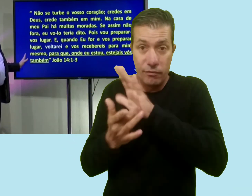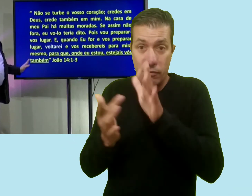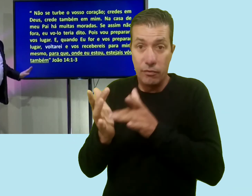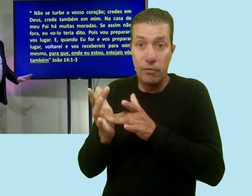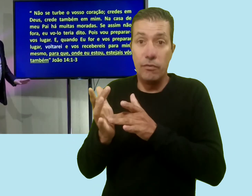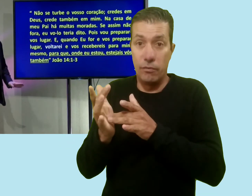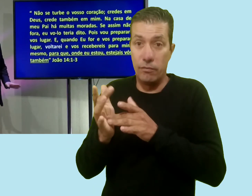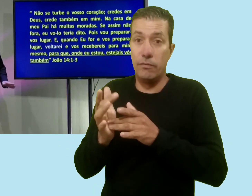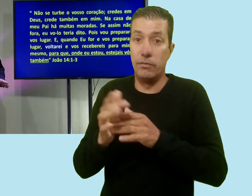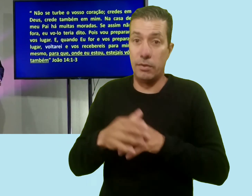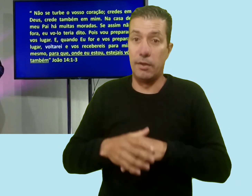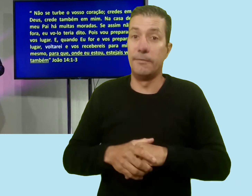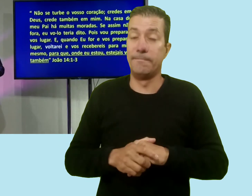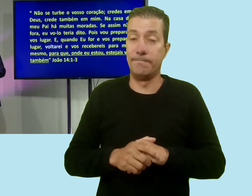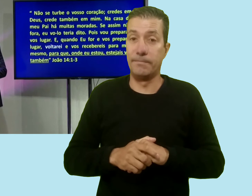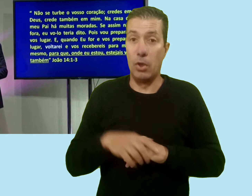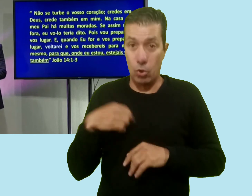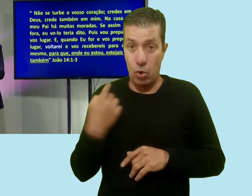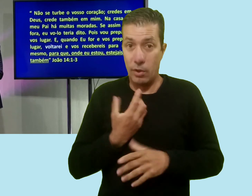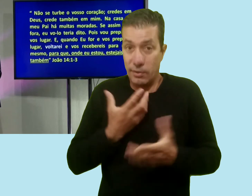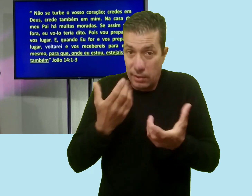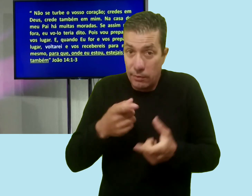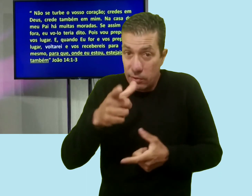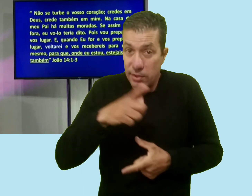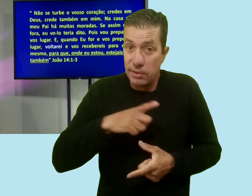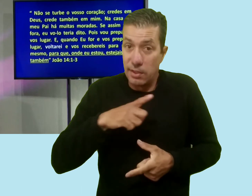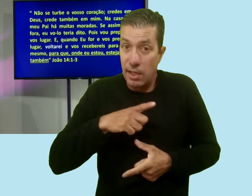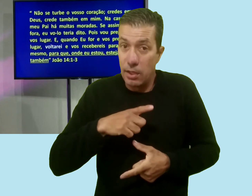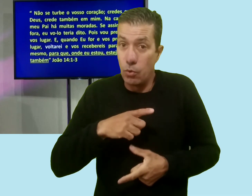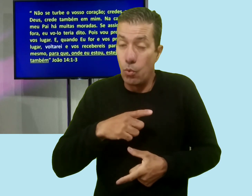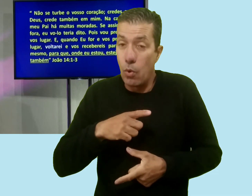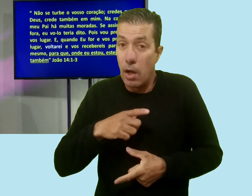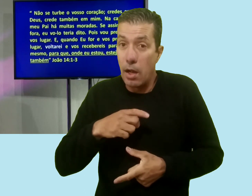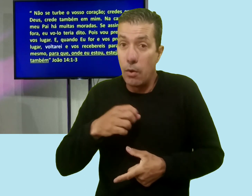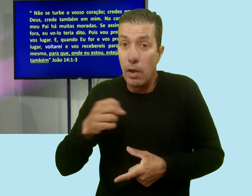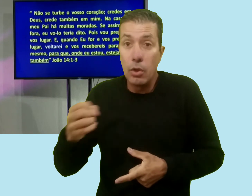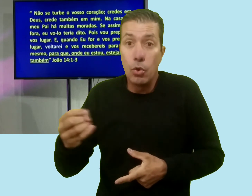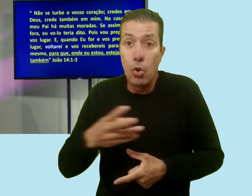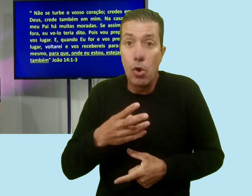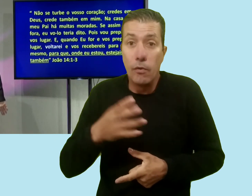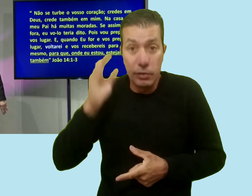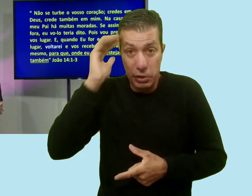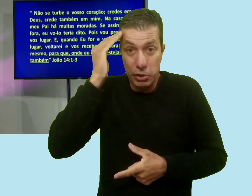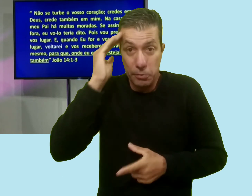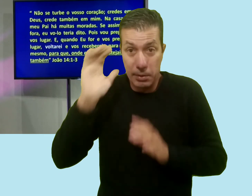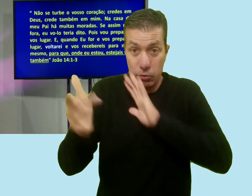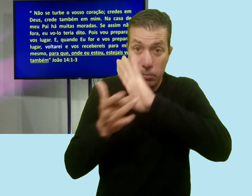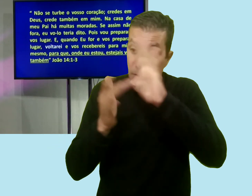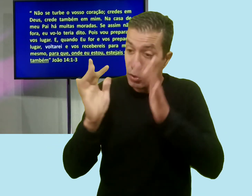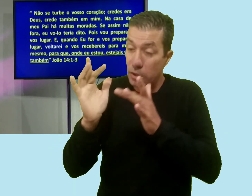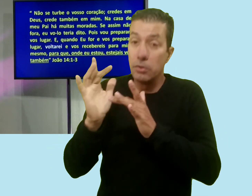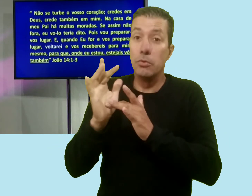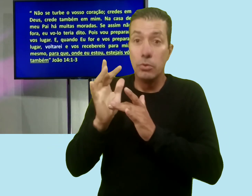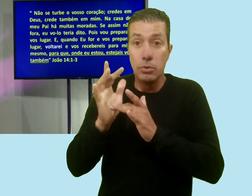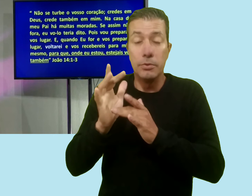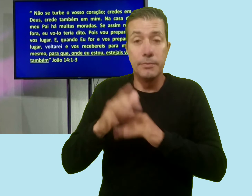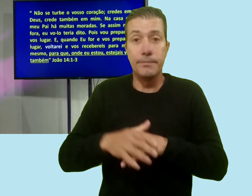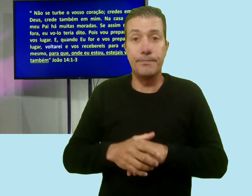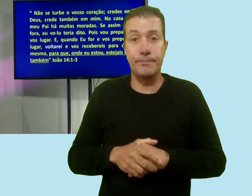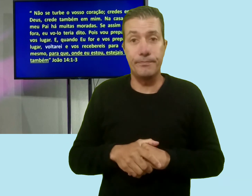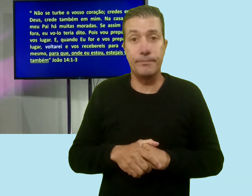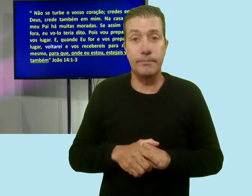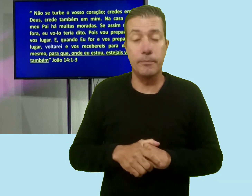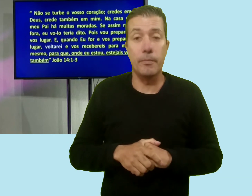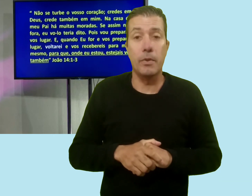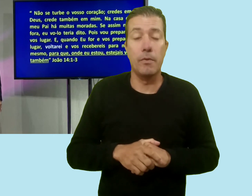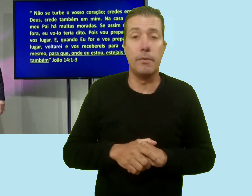voltar. Então eu quero que você tenha, nós aqui queremos que você tenha uma nova visão sobre Jesus, uma